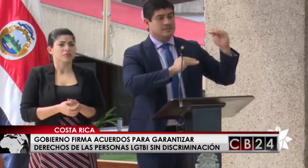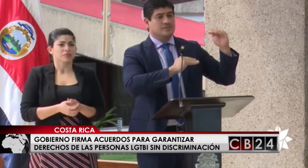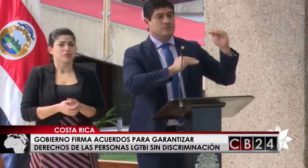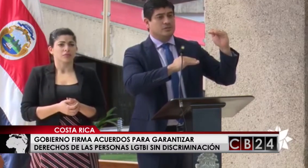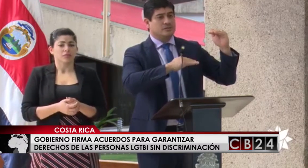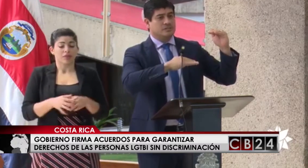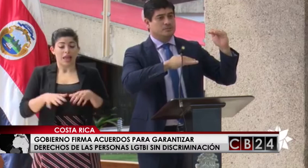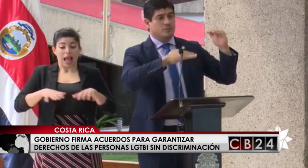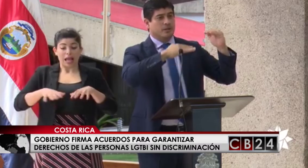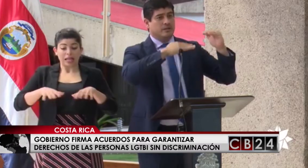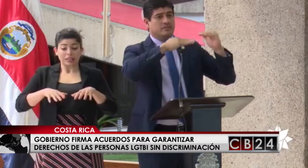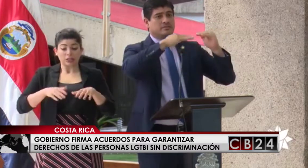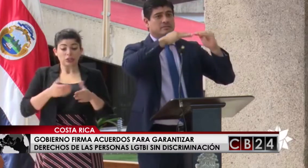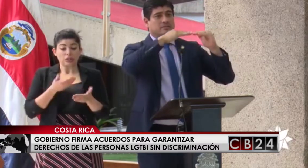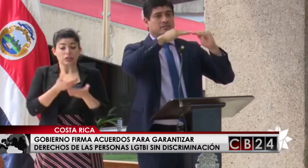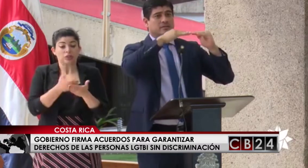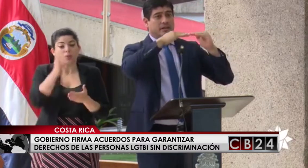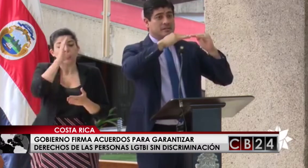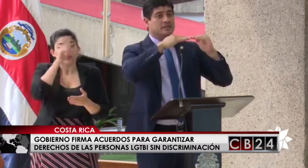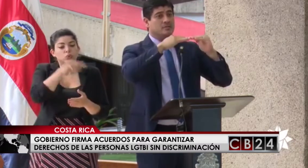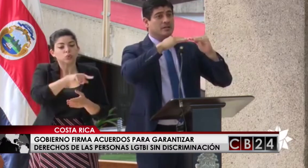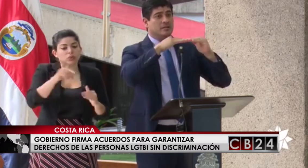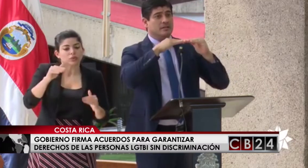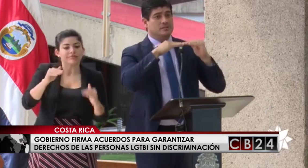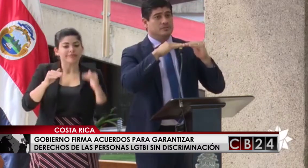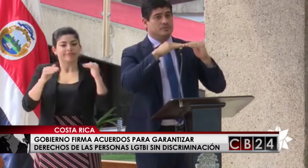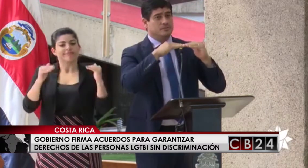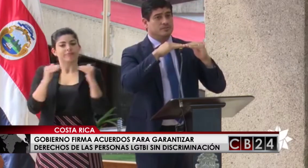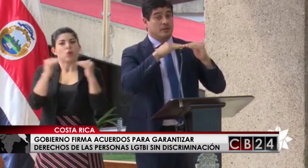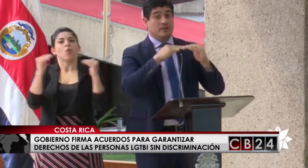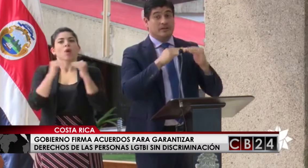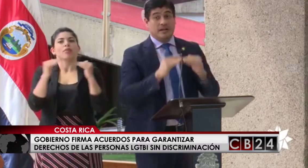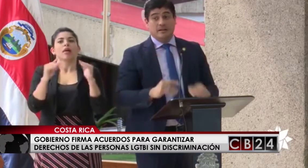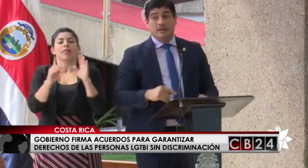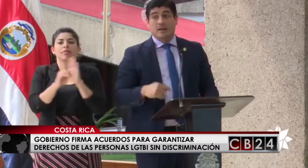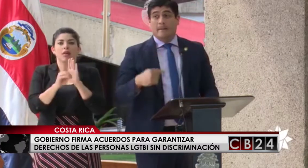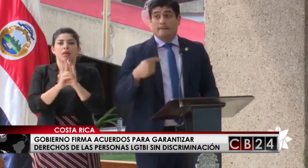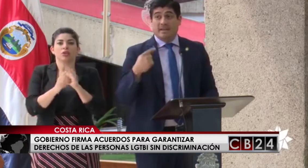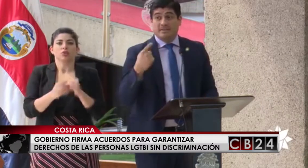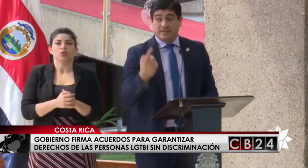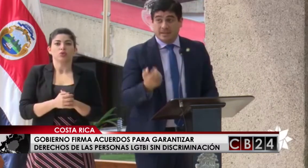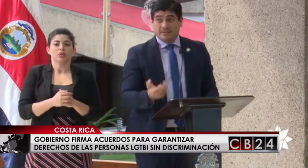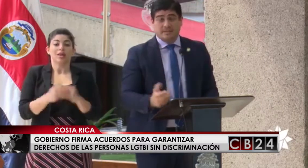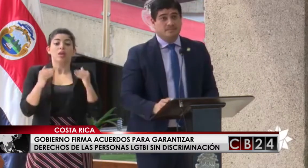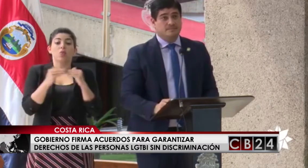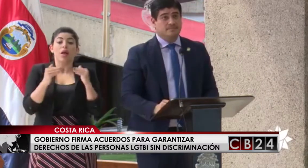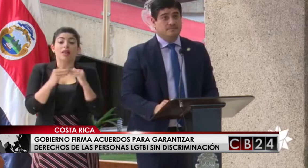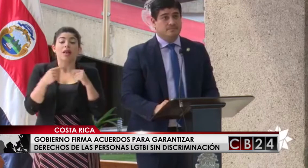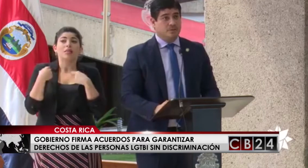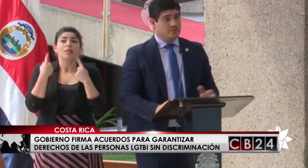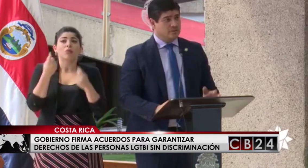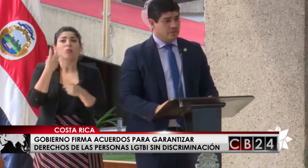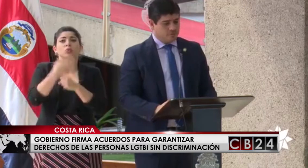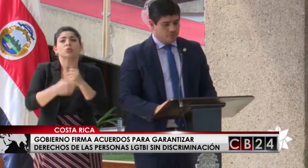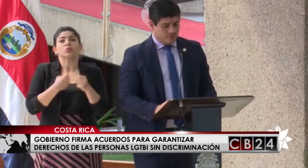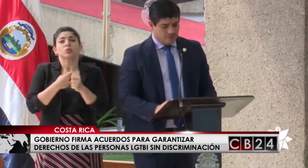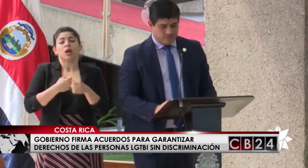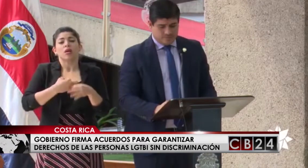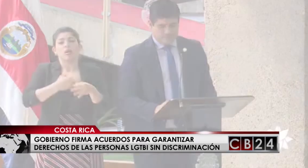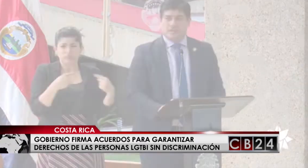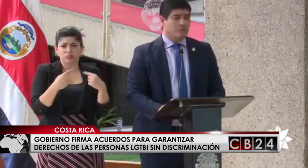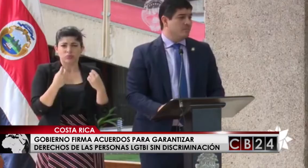estas acciones es procurar esa igualdad de derechos la igualdad pendiente pero que se va